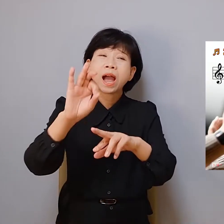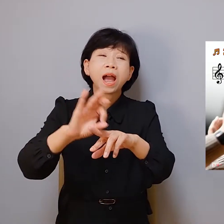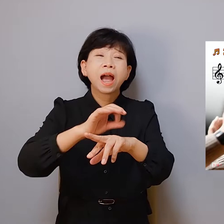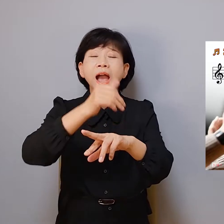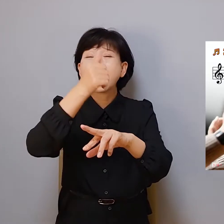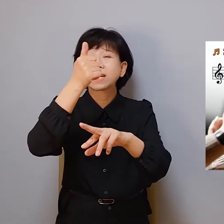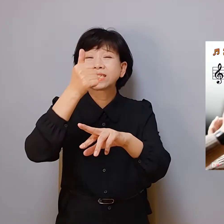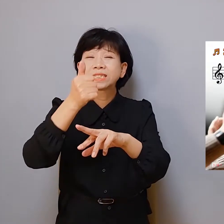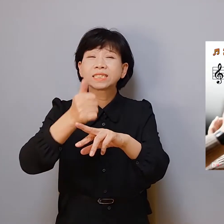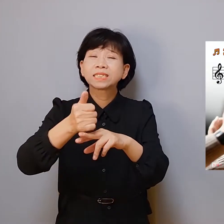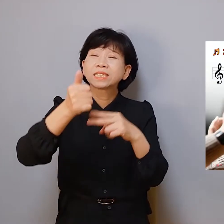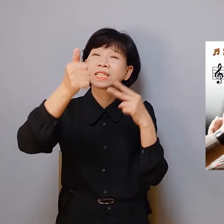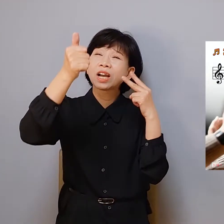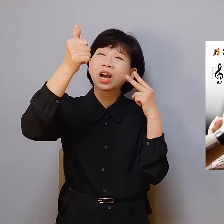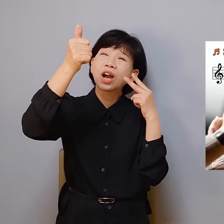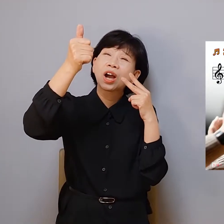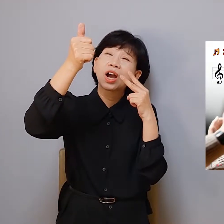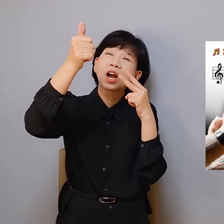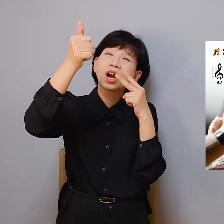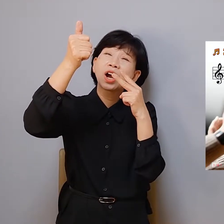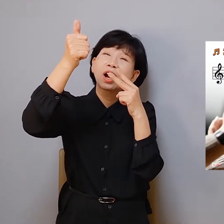우리 왕이여